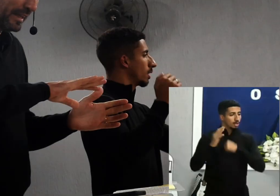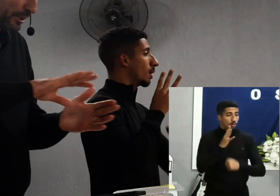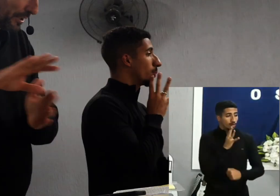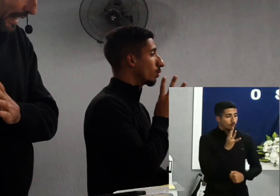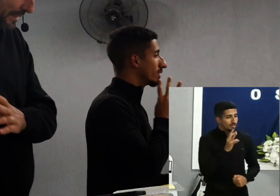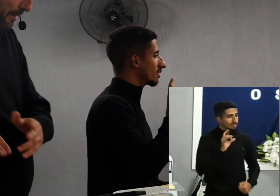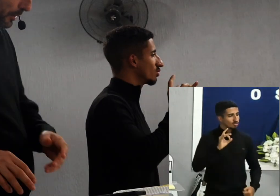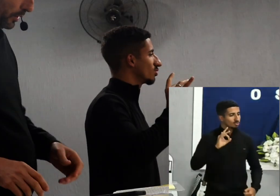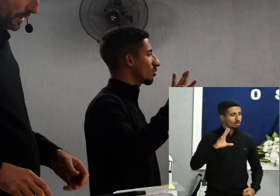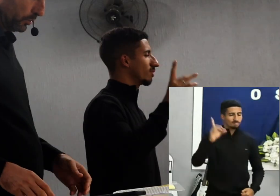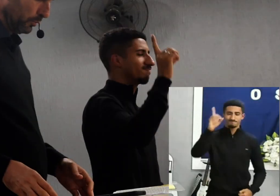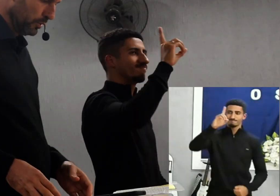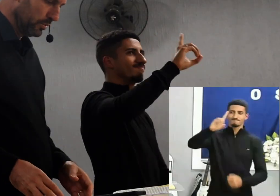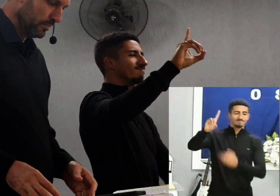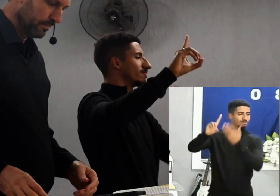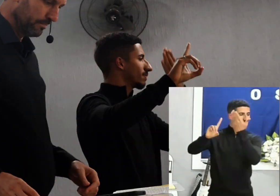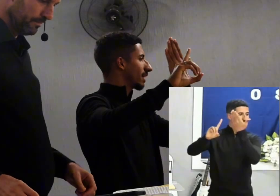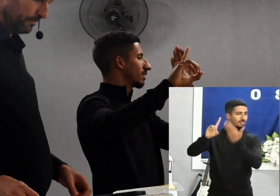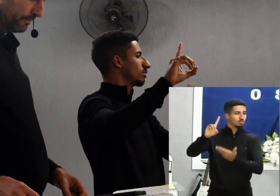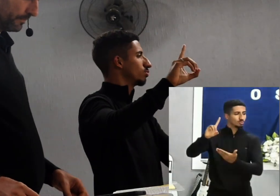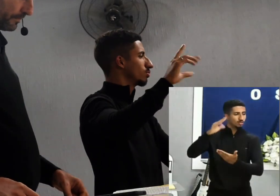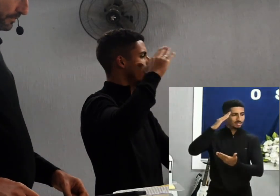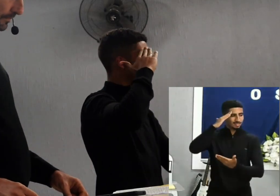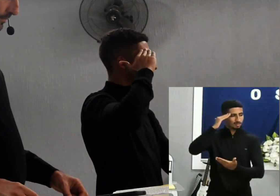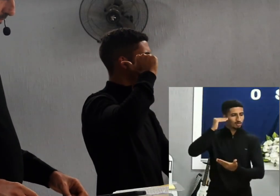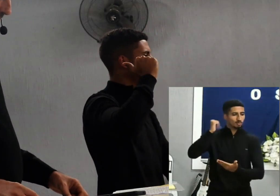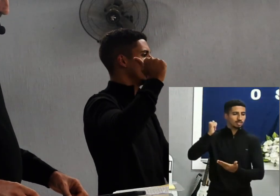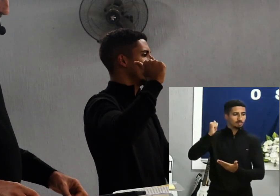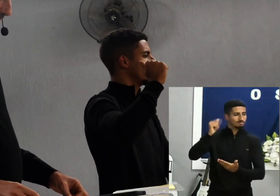envolve deixar a sabedoria do mundo.